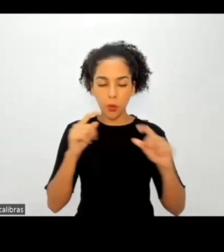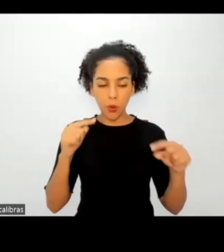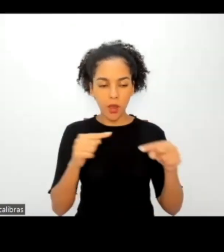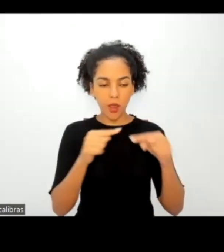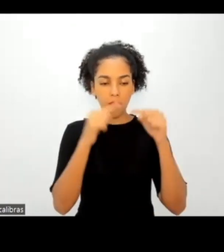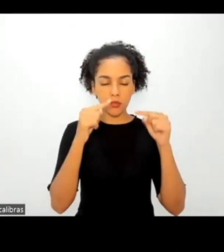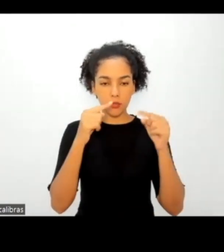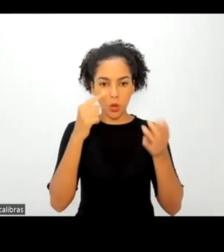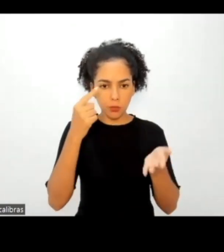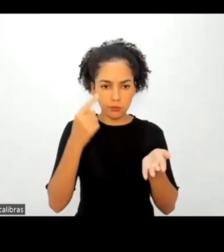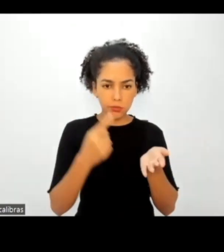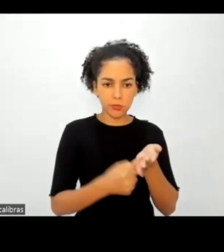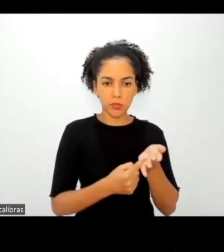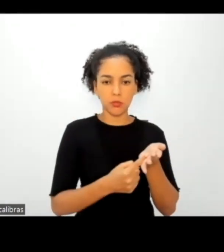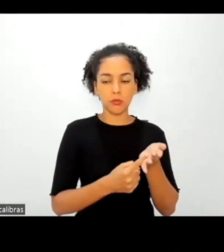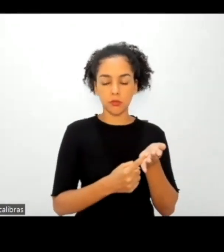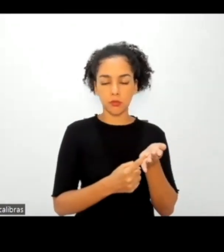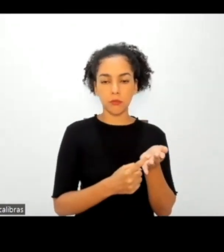né,